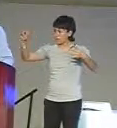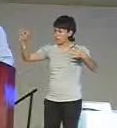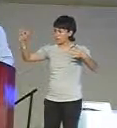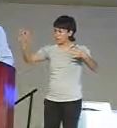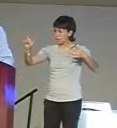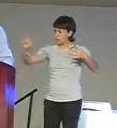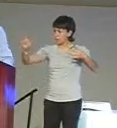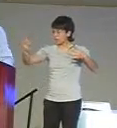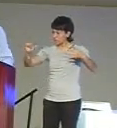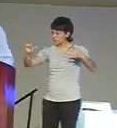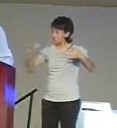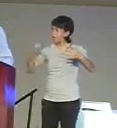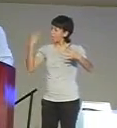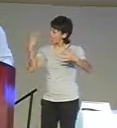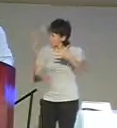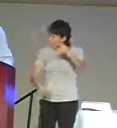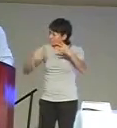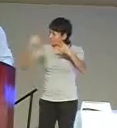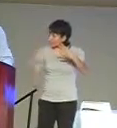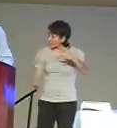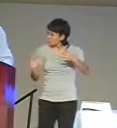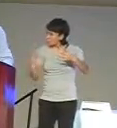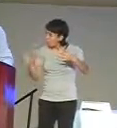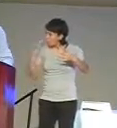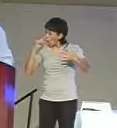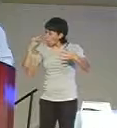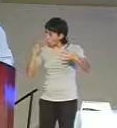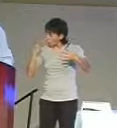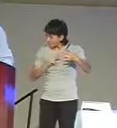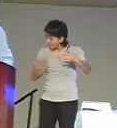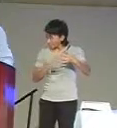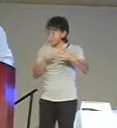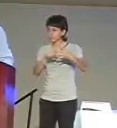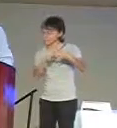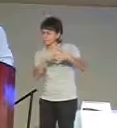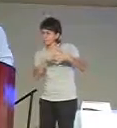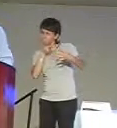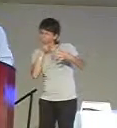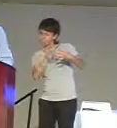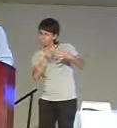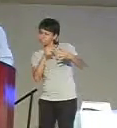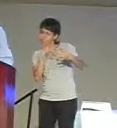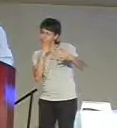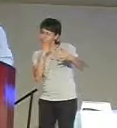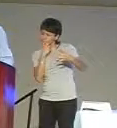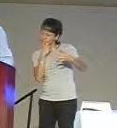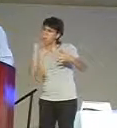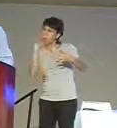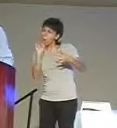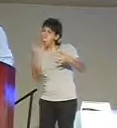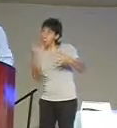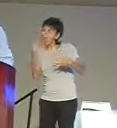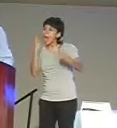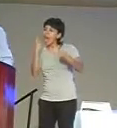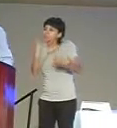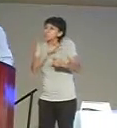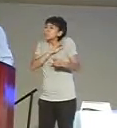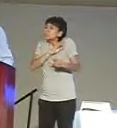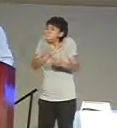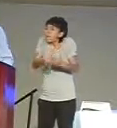algunas causas de prematuridad prevenibles, como aquellas asociadas a